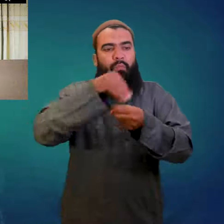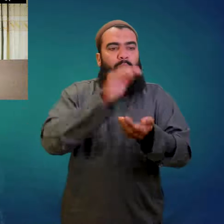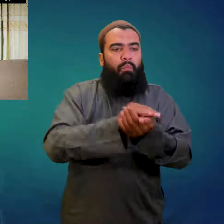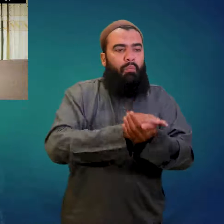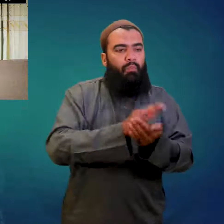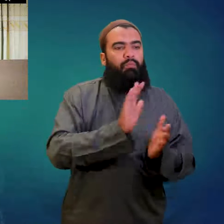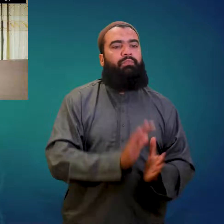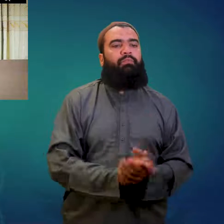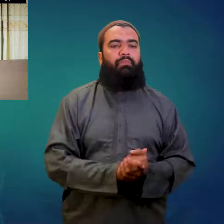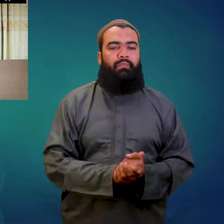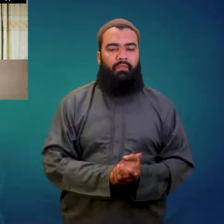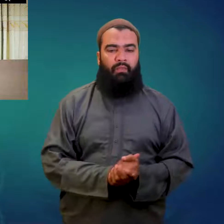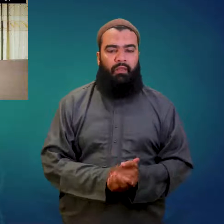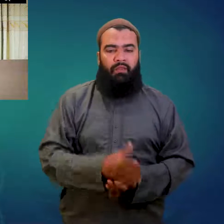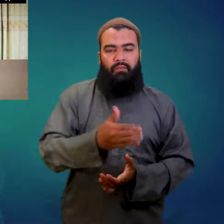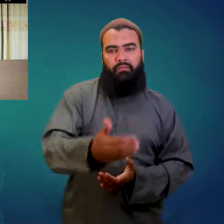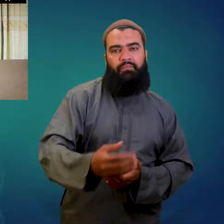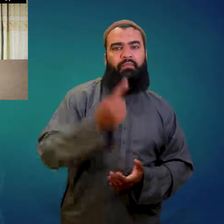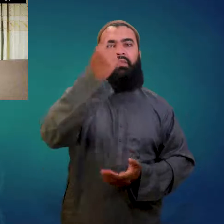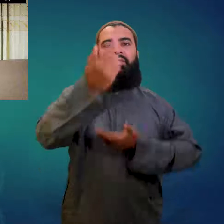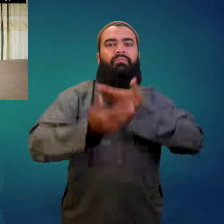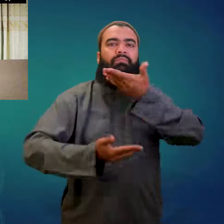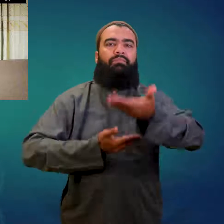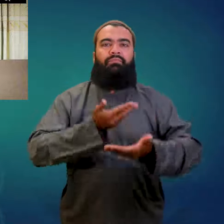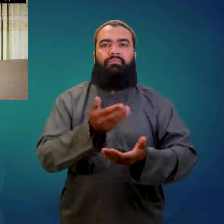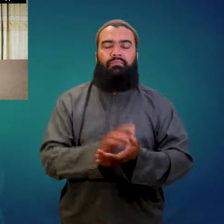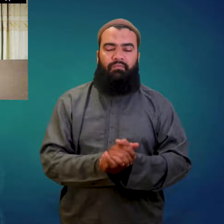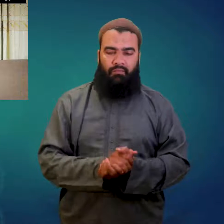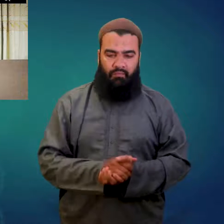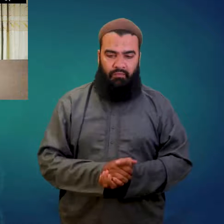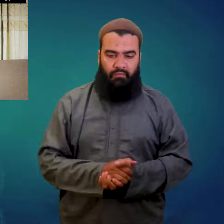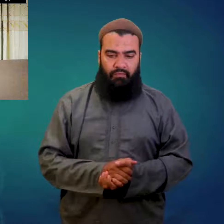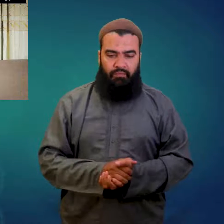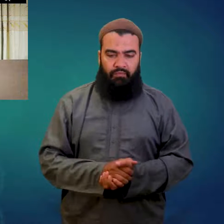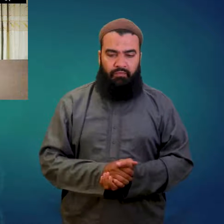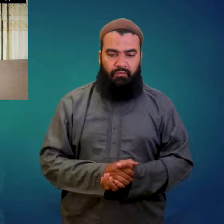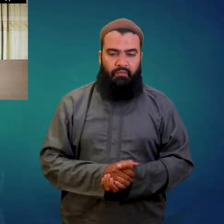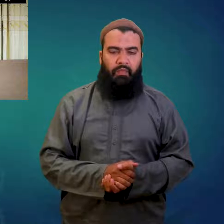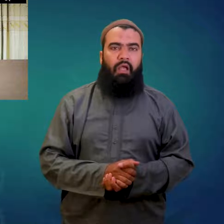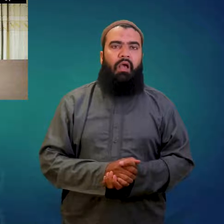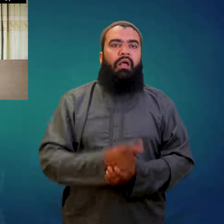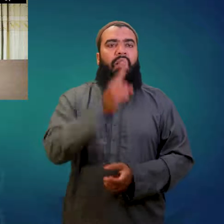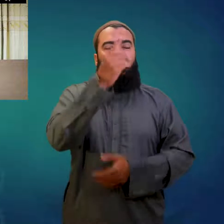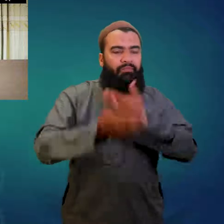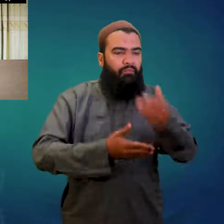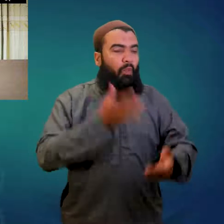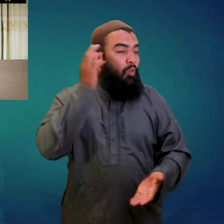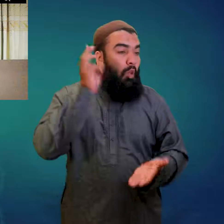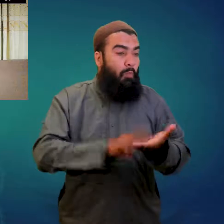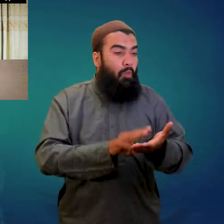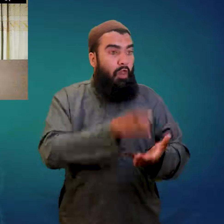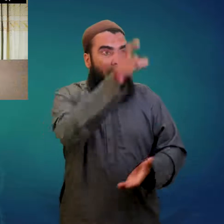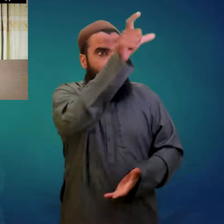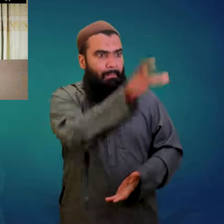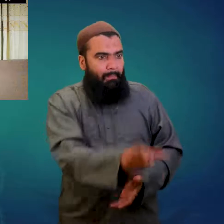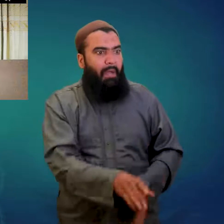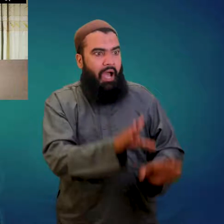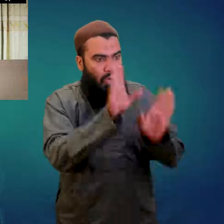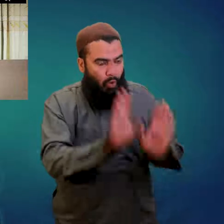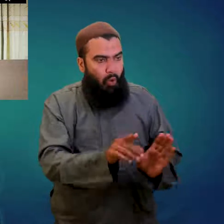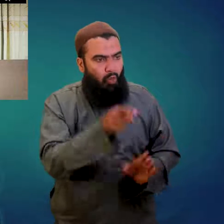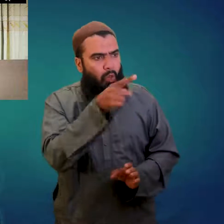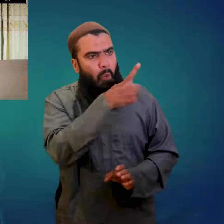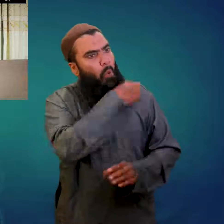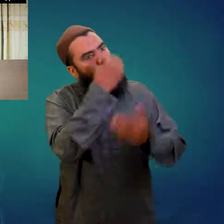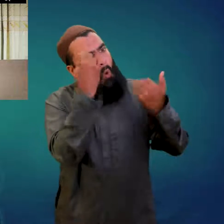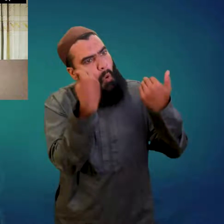آیت نمبر 8۔ توبوا الی اللہ توبۃ نصوحا، اہل ایمان کو فرمایا گیا کہ اگر ان سے گناہ سرزد ہو جائے